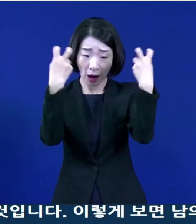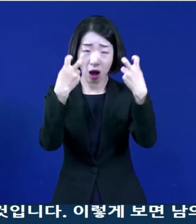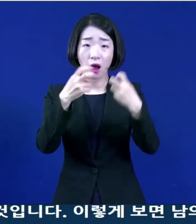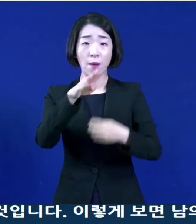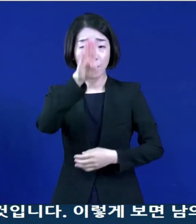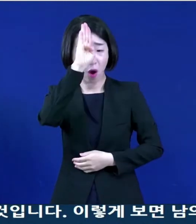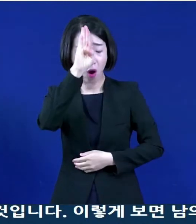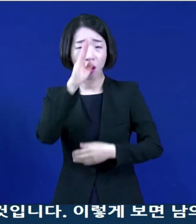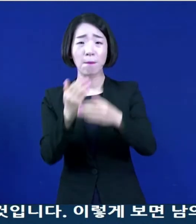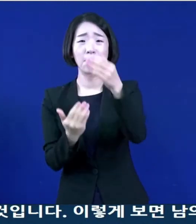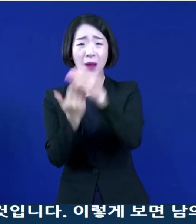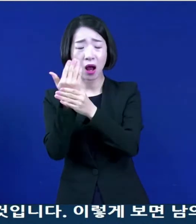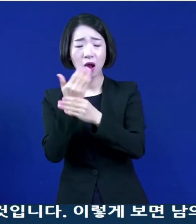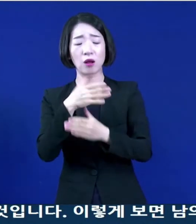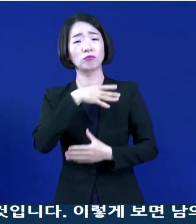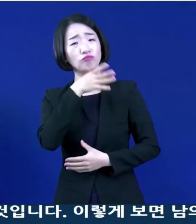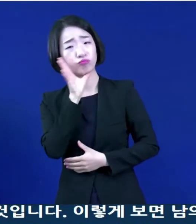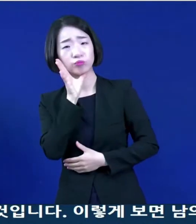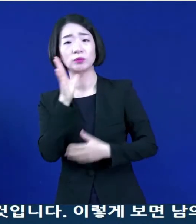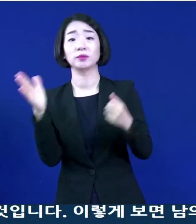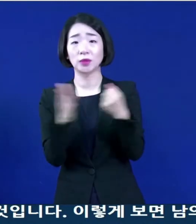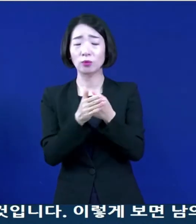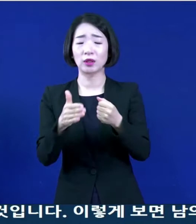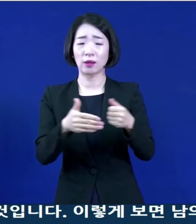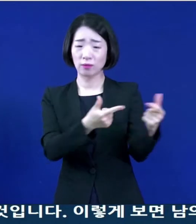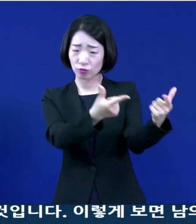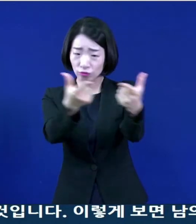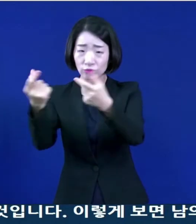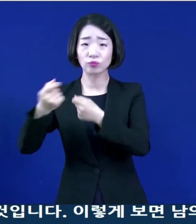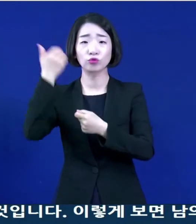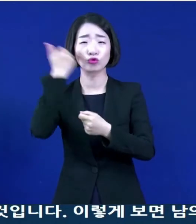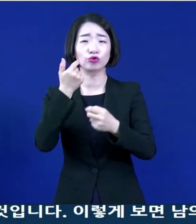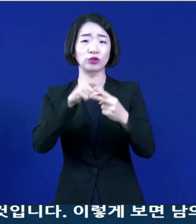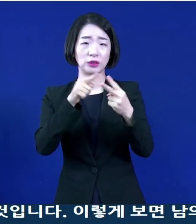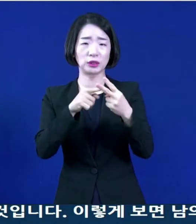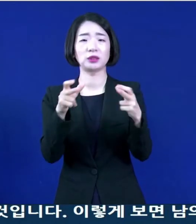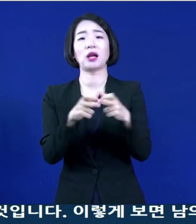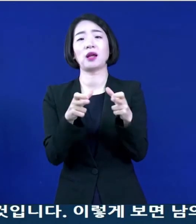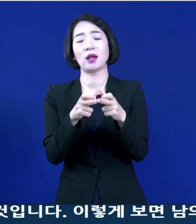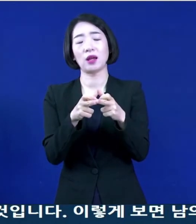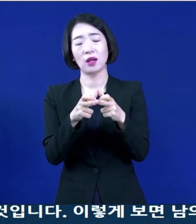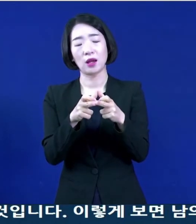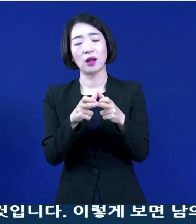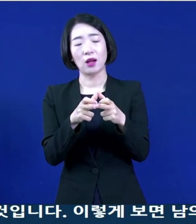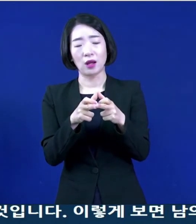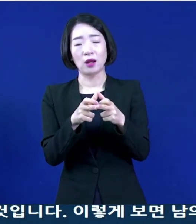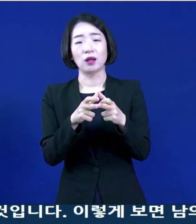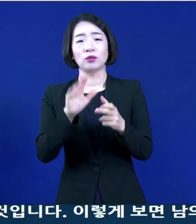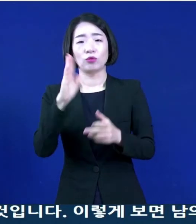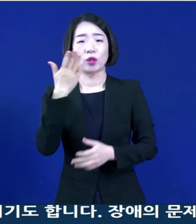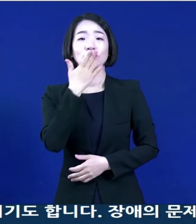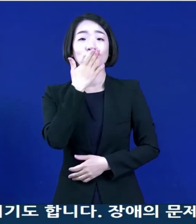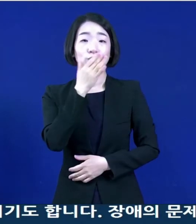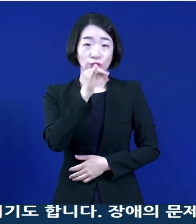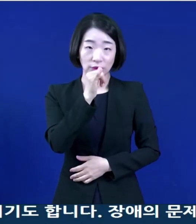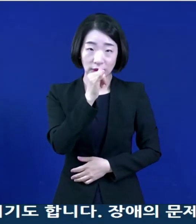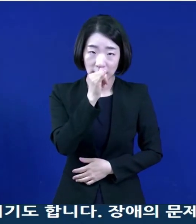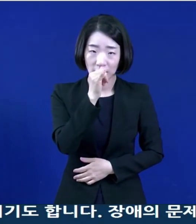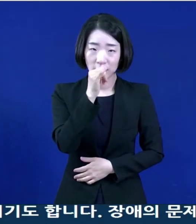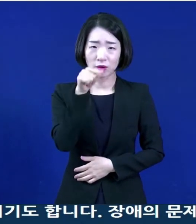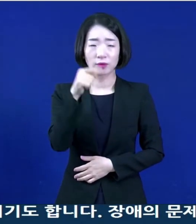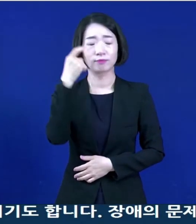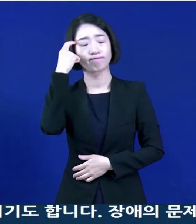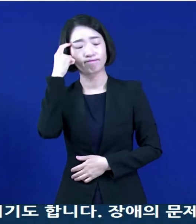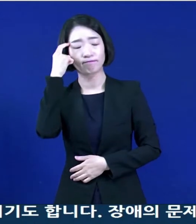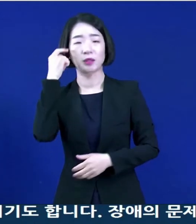있고요, 누구든지 늙어갑니다. 거기에 따라 장애는 나의 현실로 다가올 수 있다는 사실을